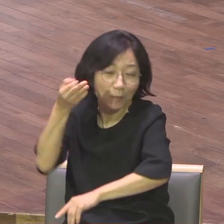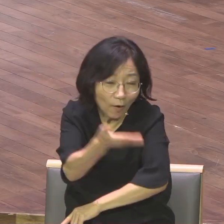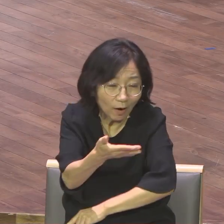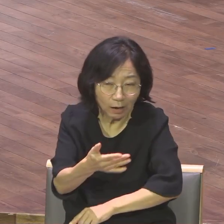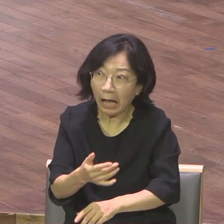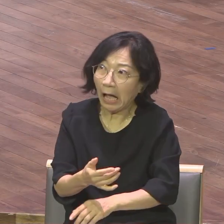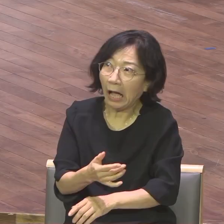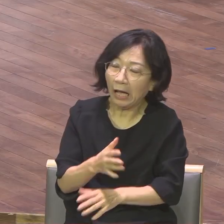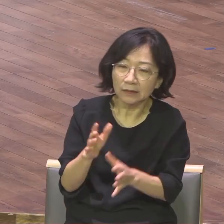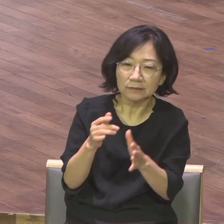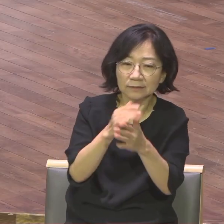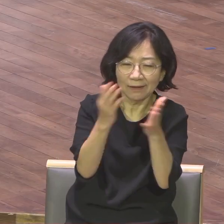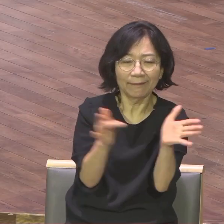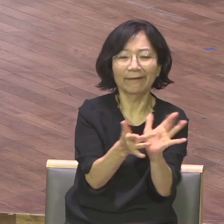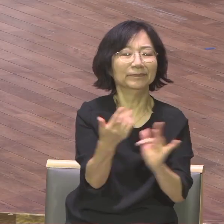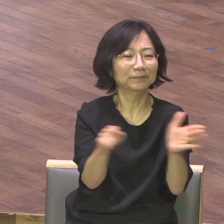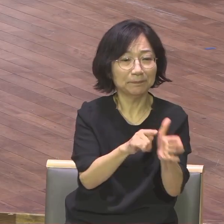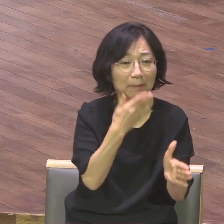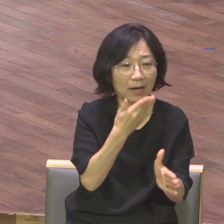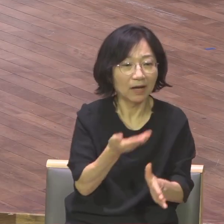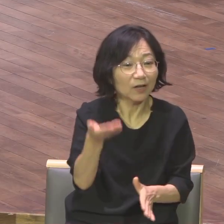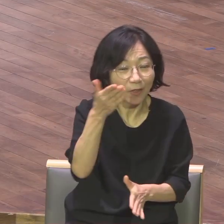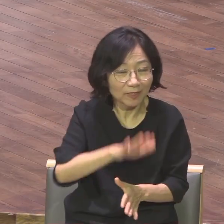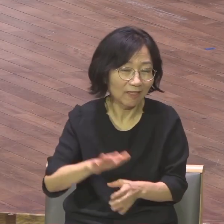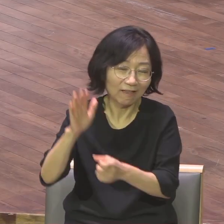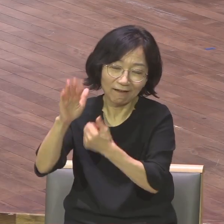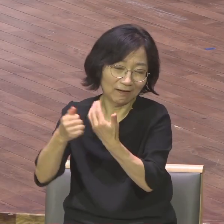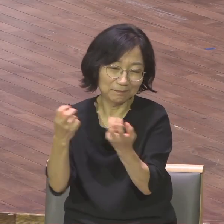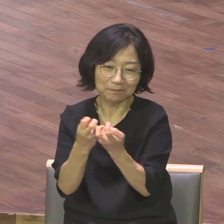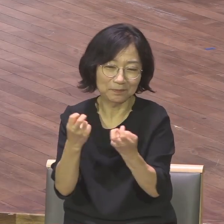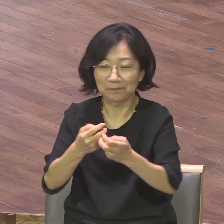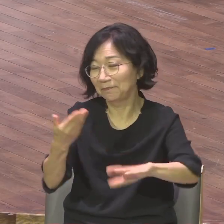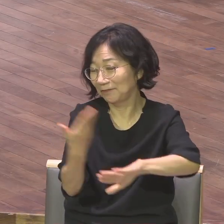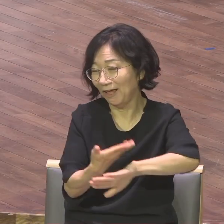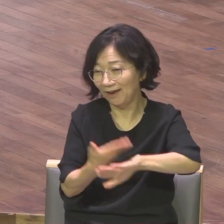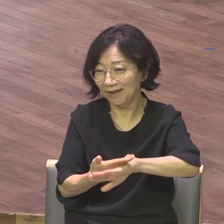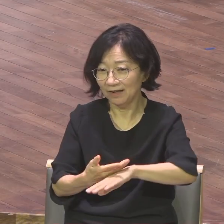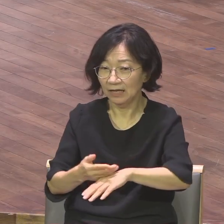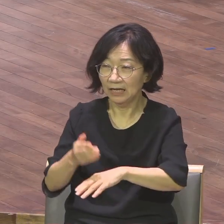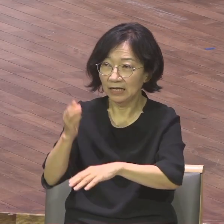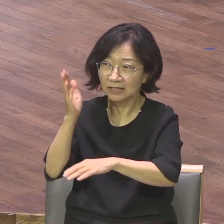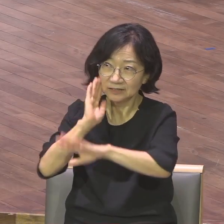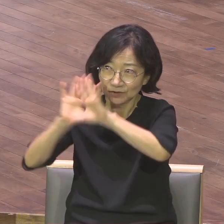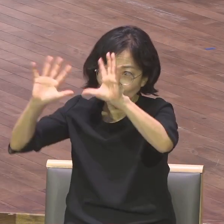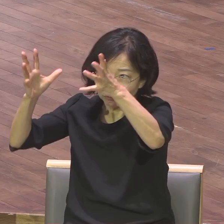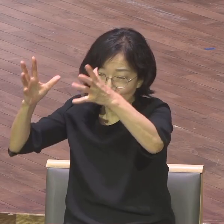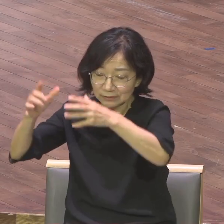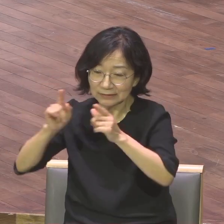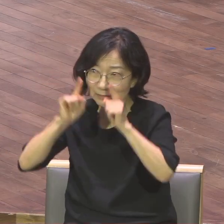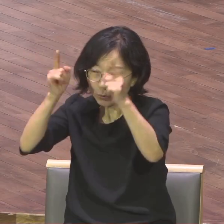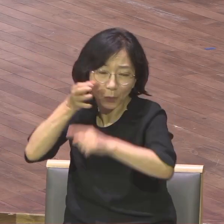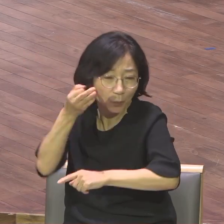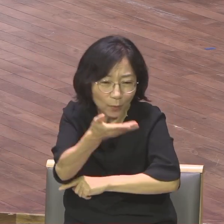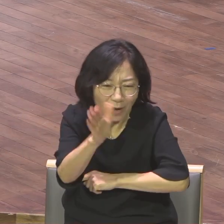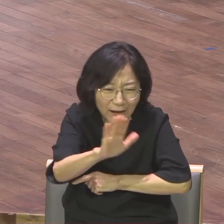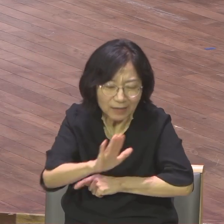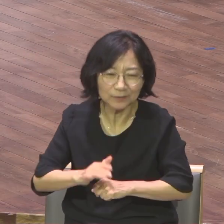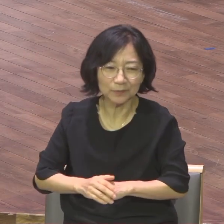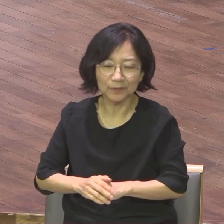아니하시고 전도의 미련한 방법을 통해서 구원하기로 작정하셨다. 여러분 입을